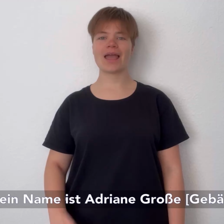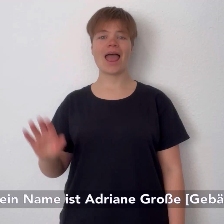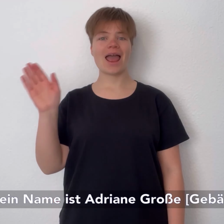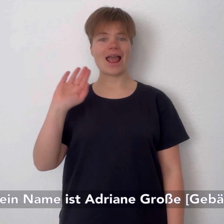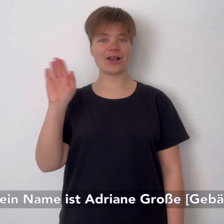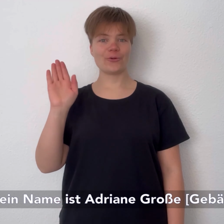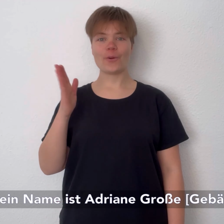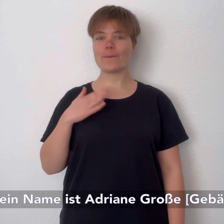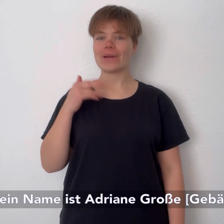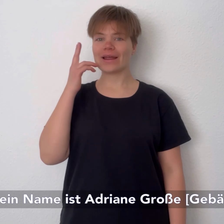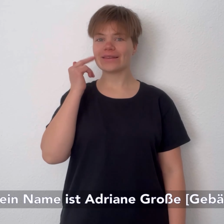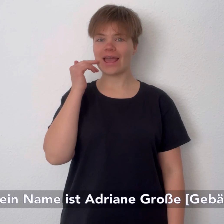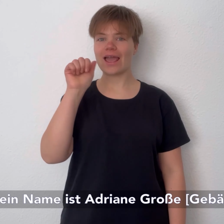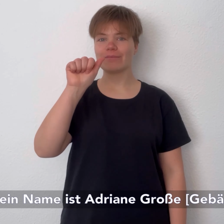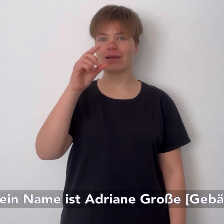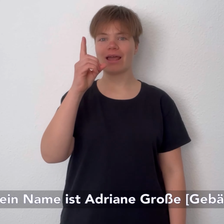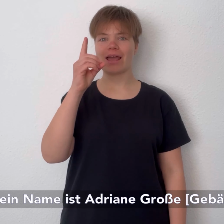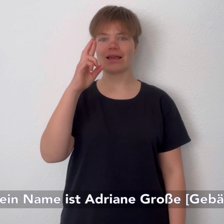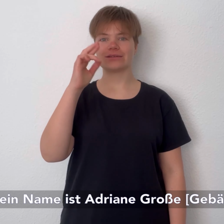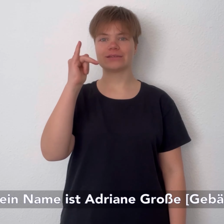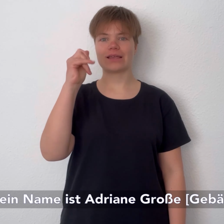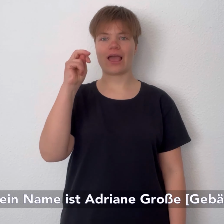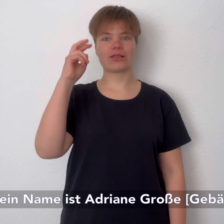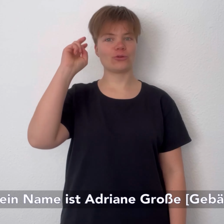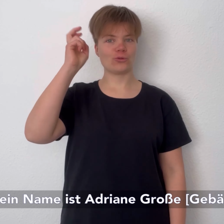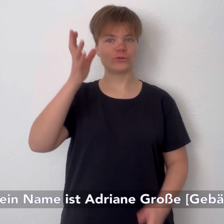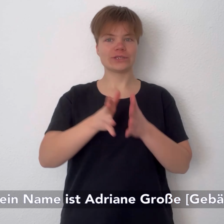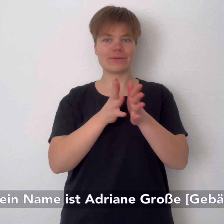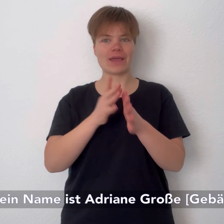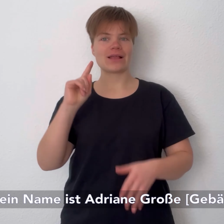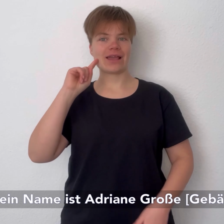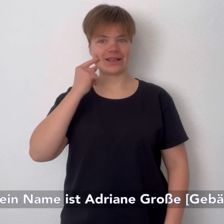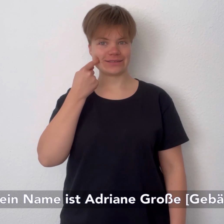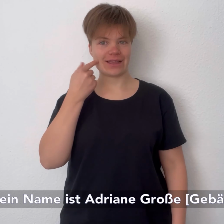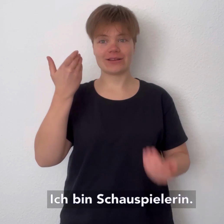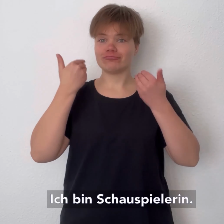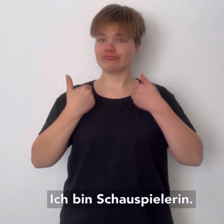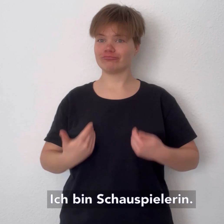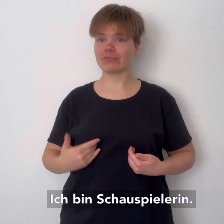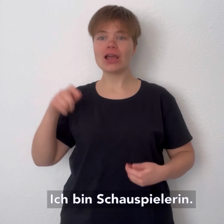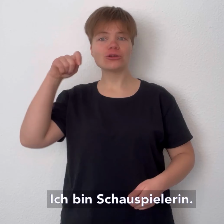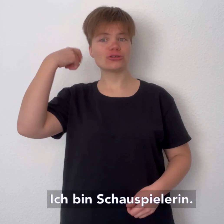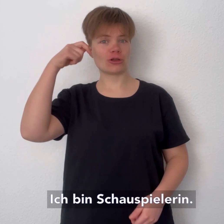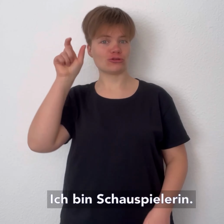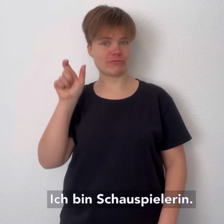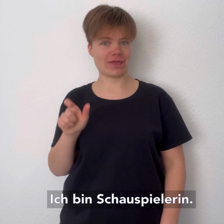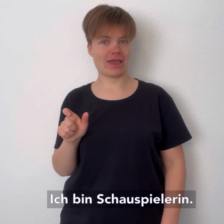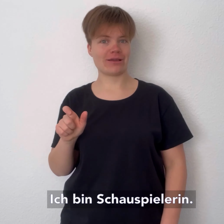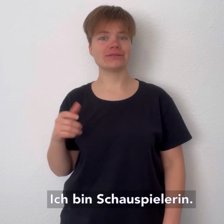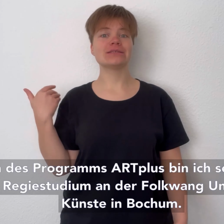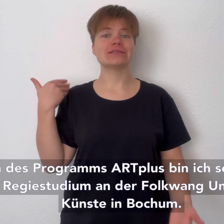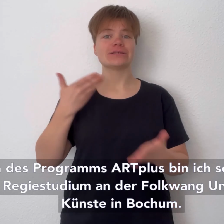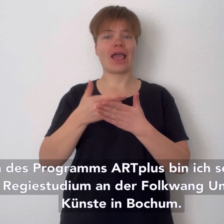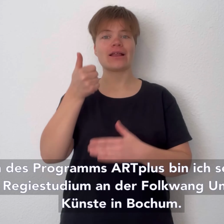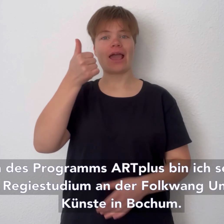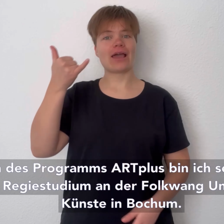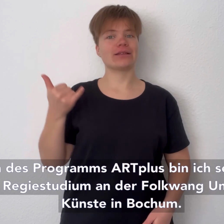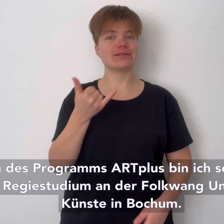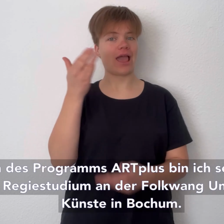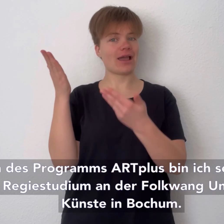Hallo, mein Name ist Adriane Große. Ich bin Schauspielerin. Im Rahmen des Programms